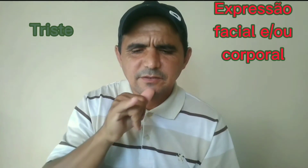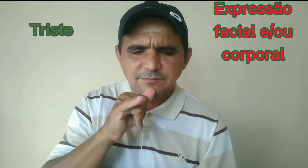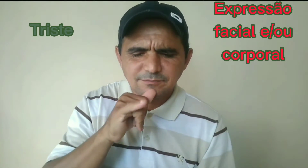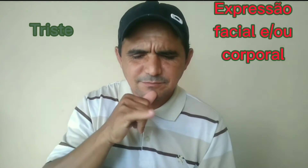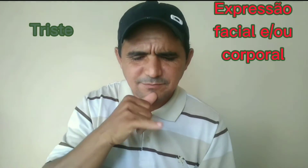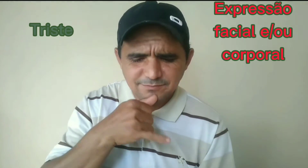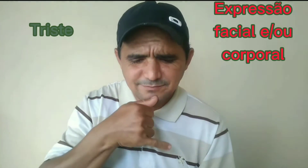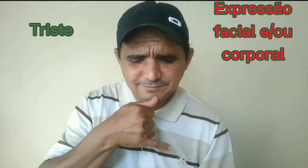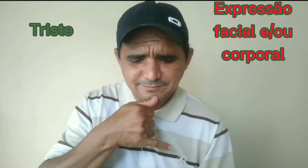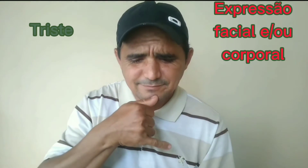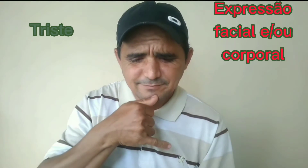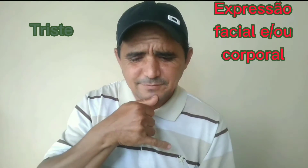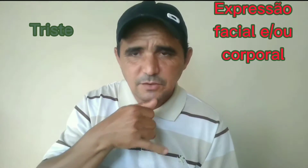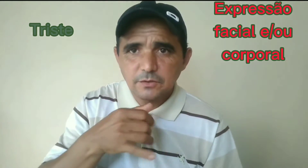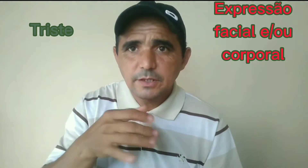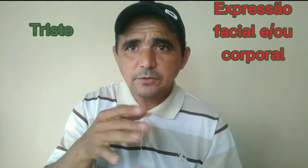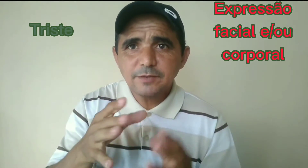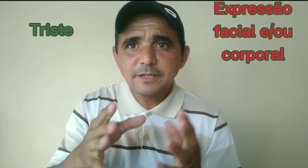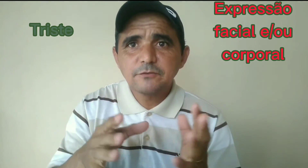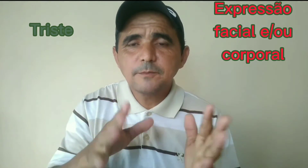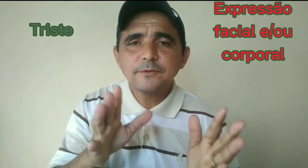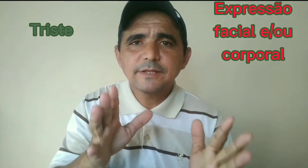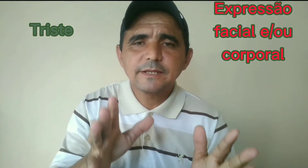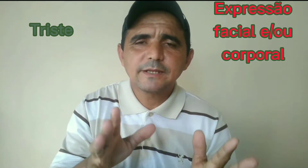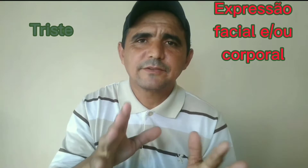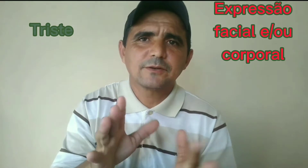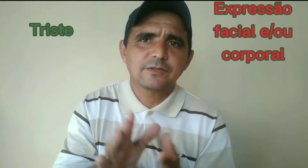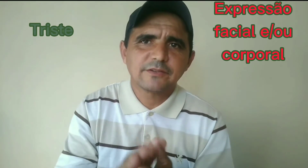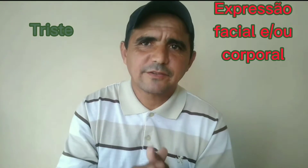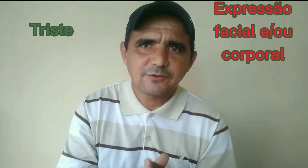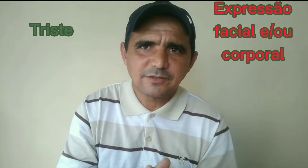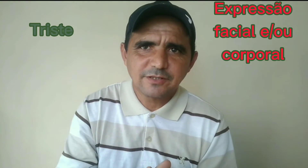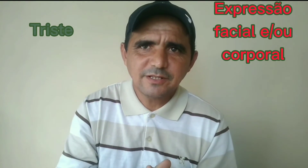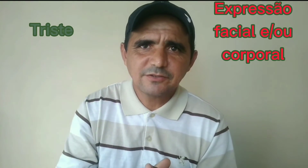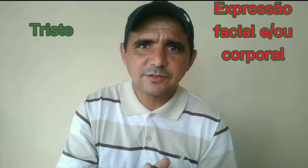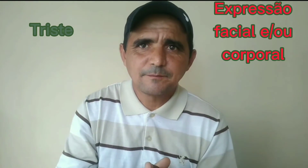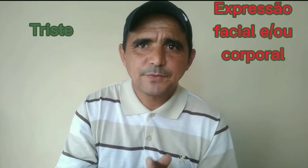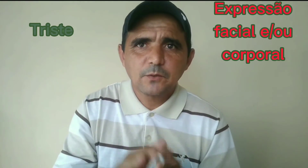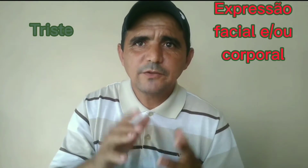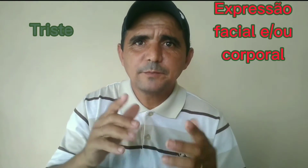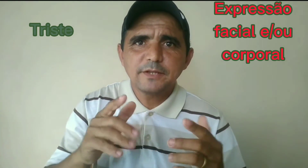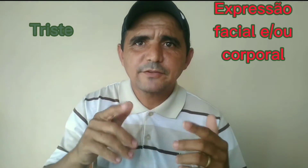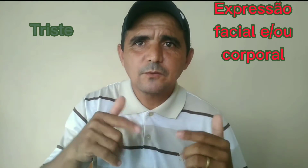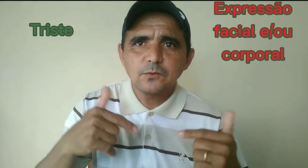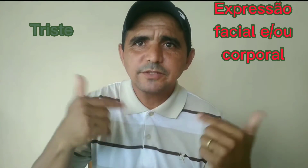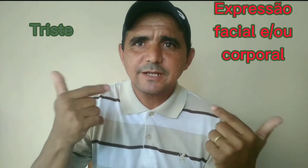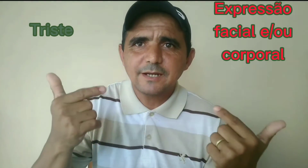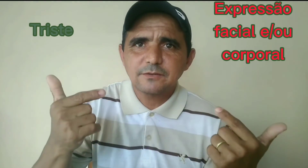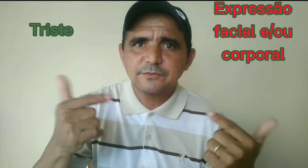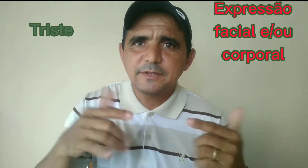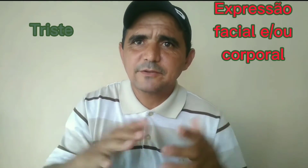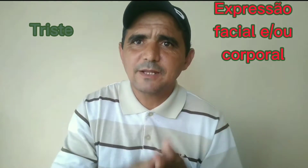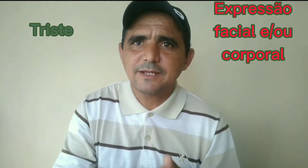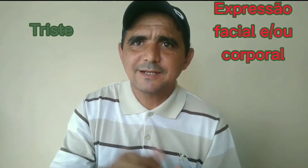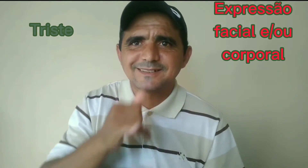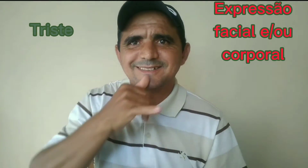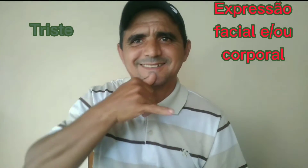tristeza. Eu também não vou poder executar esse sinal de triste com expressão contrária, expressão alegre.